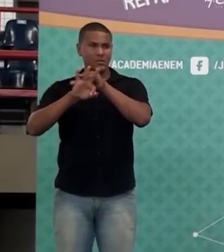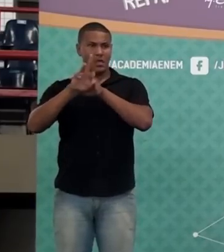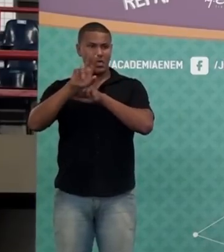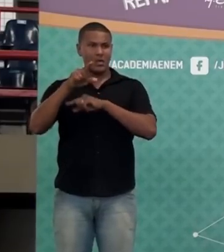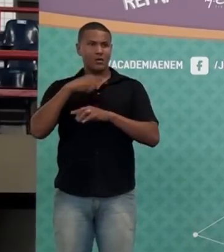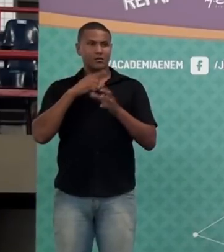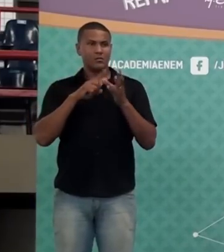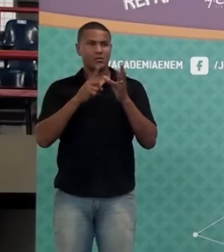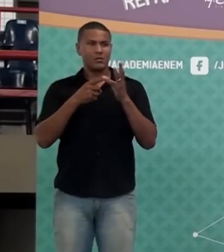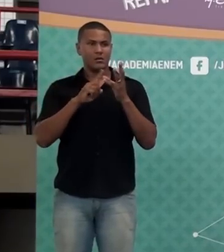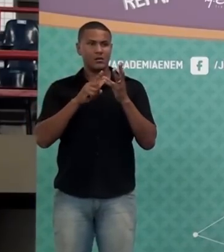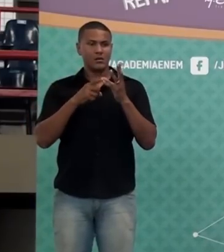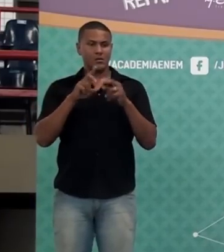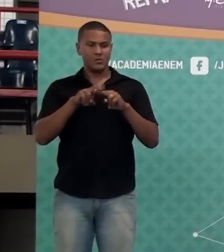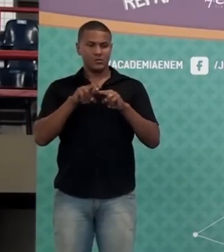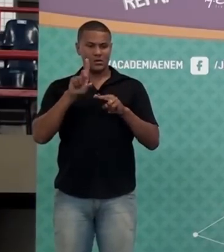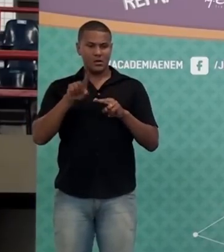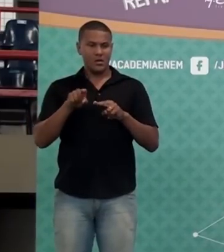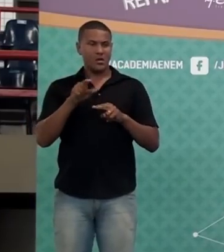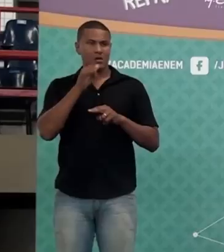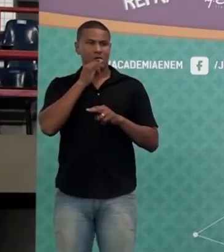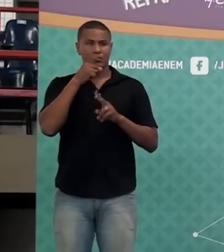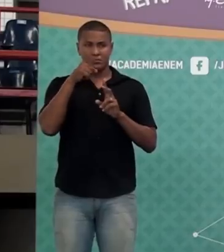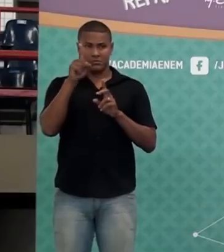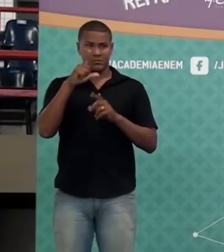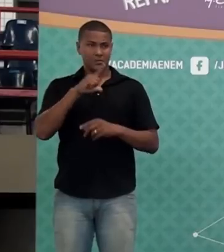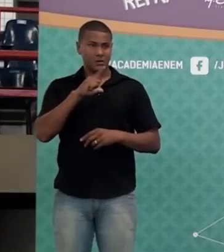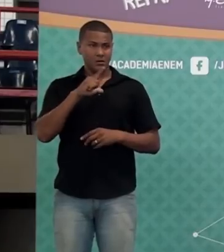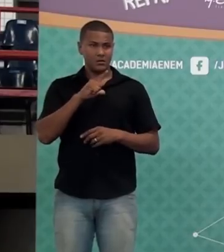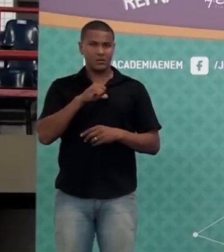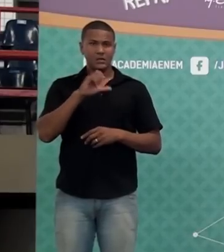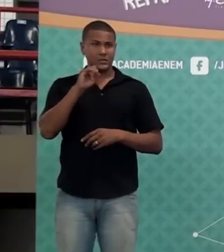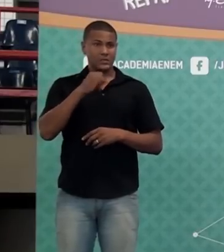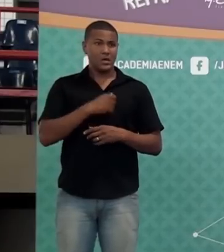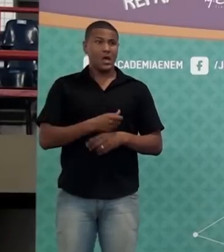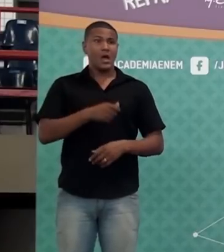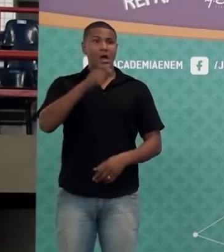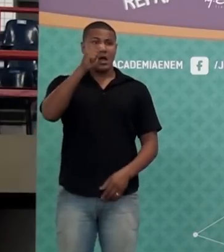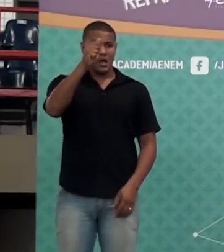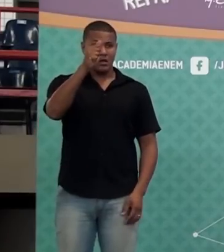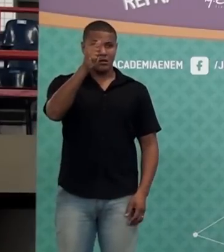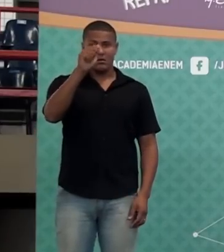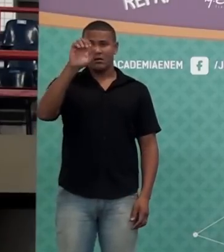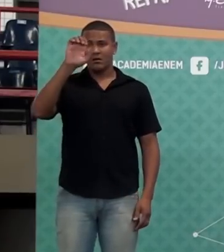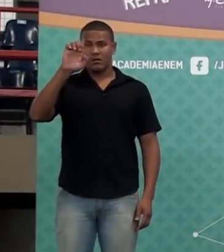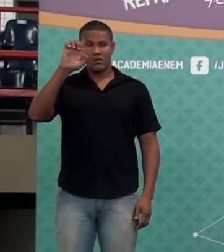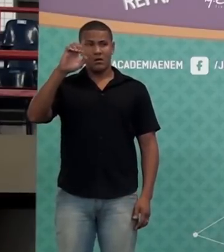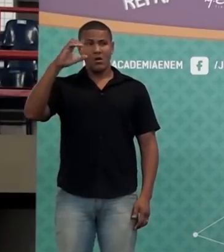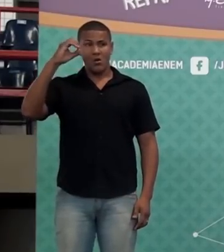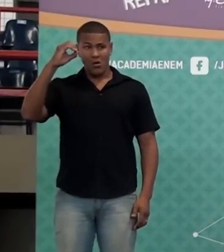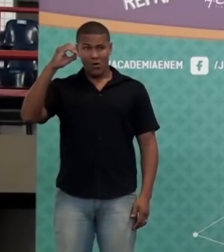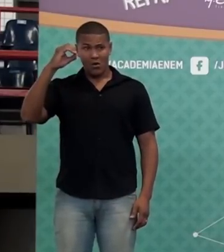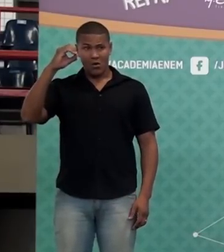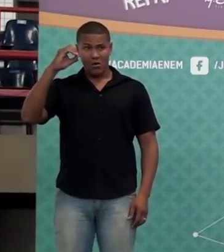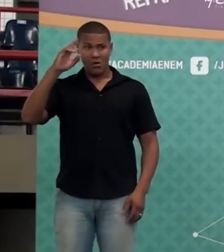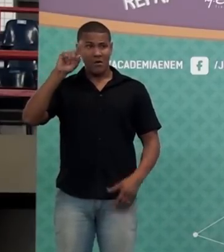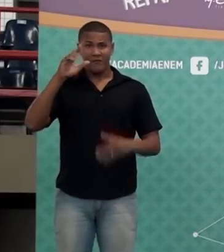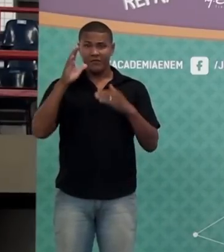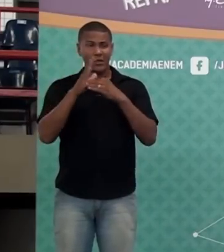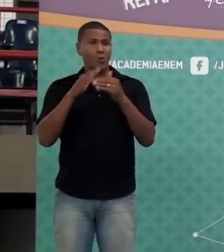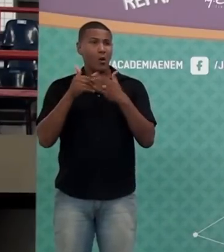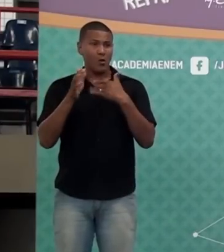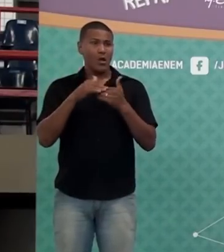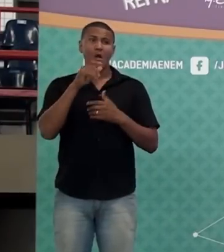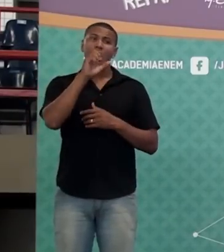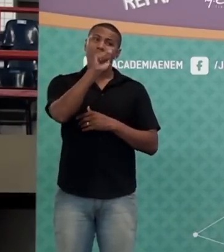palavra oxítona terminada em A, E, O, elas são acentuadas. Por exemplo, com A, eu